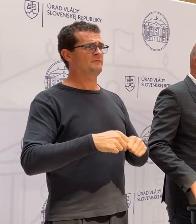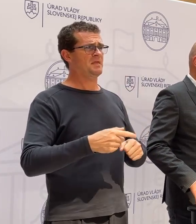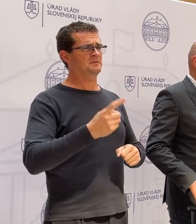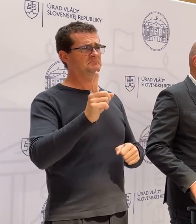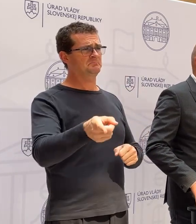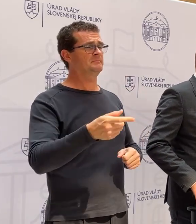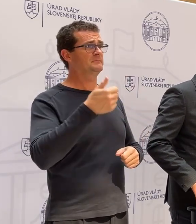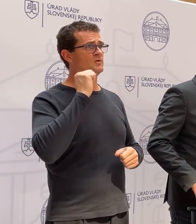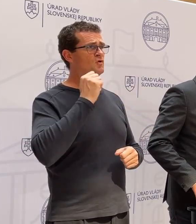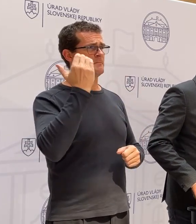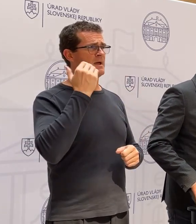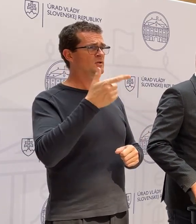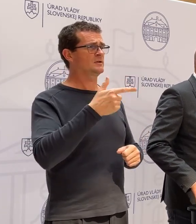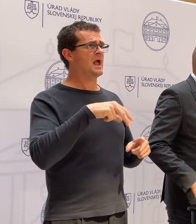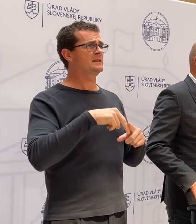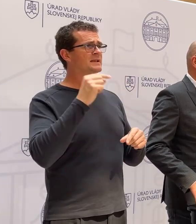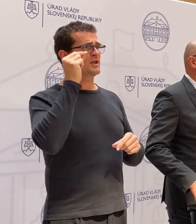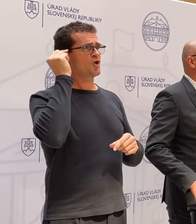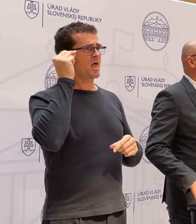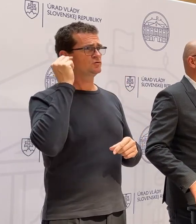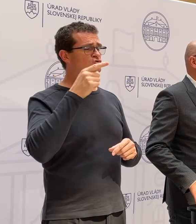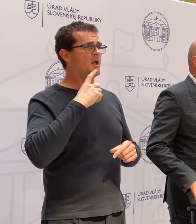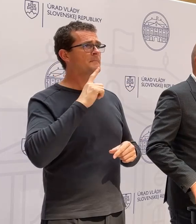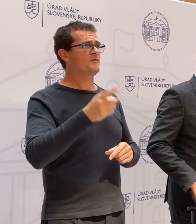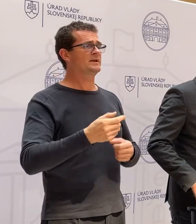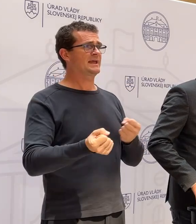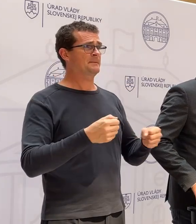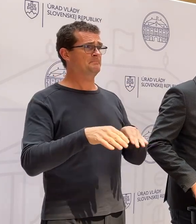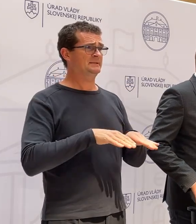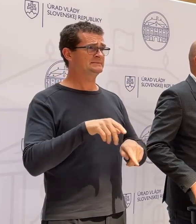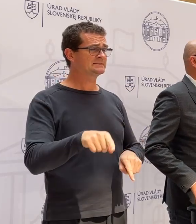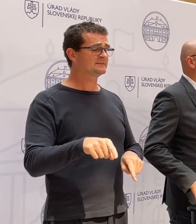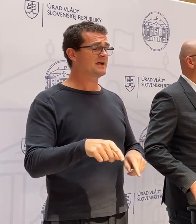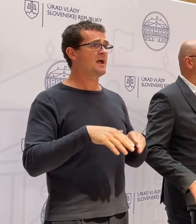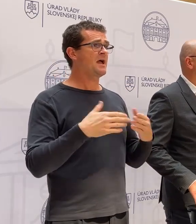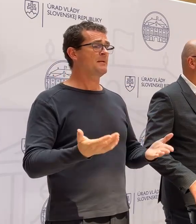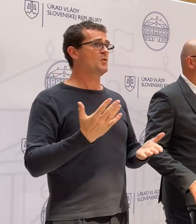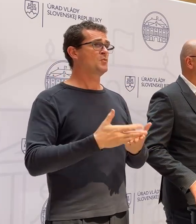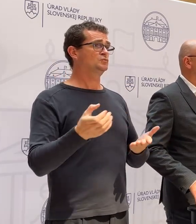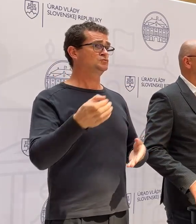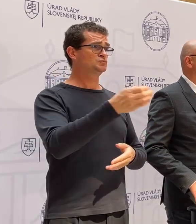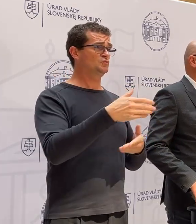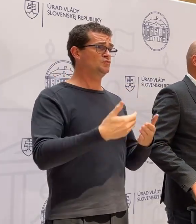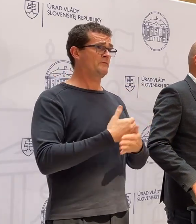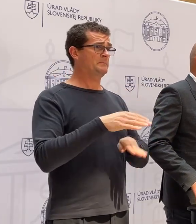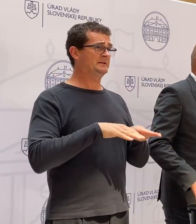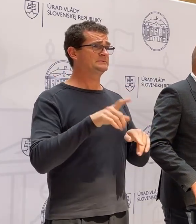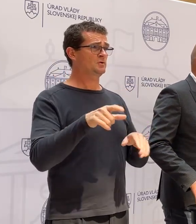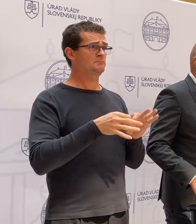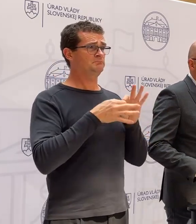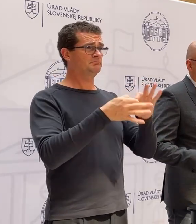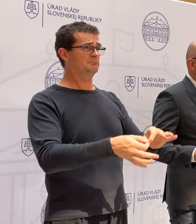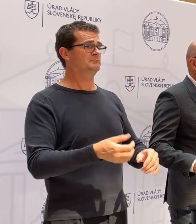vlády, minulý rok v marci to bol Andrej Doležal, ktorý bol poverený riadením ministerstva, alebo či už tam dá toho nového ministra, ktorý tam